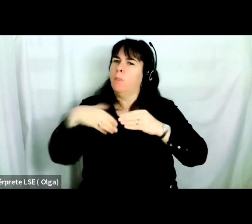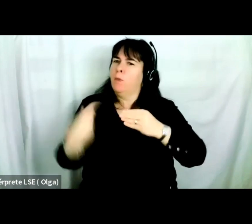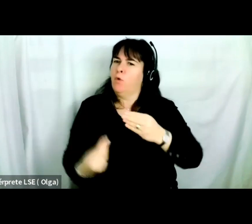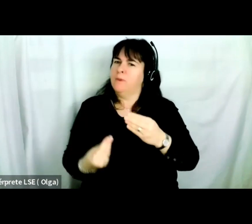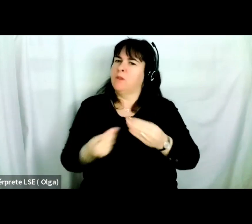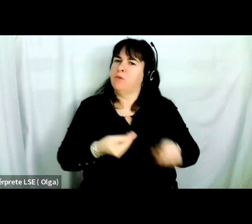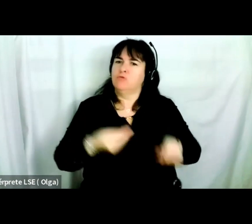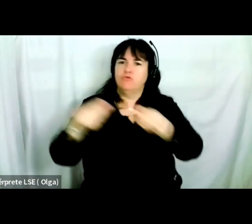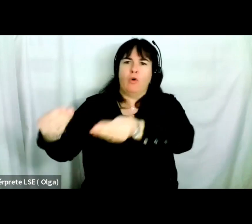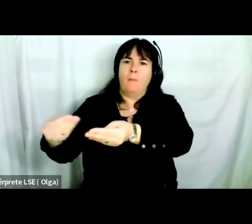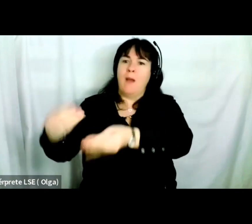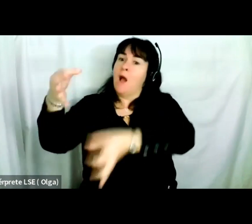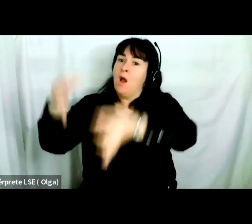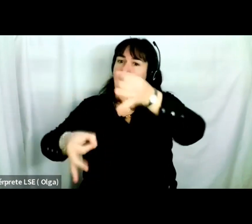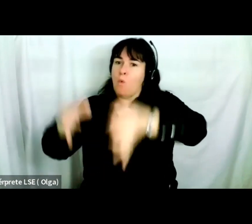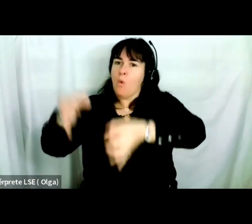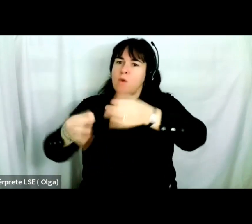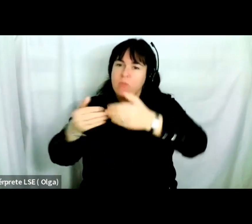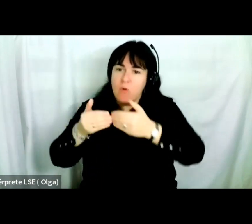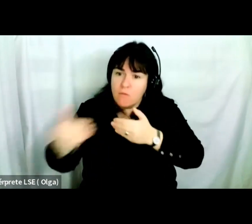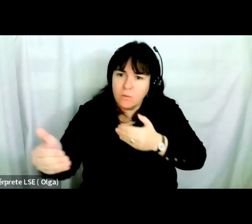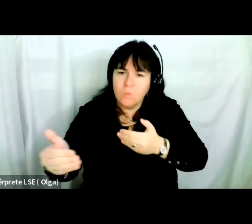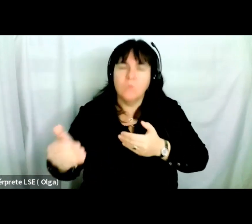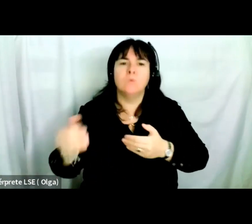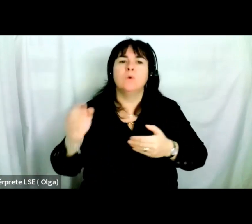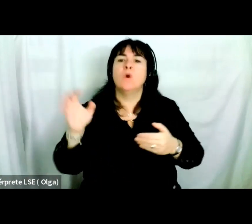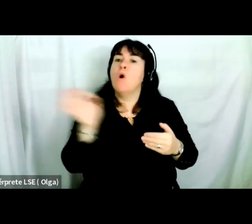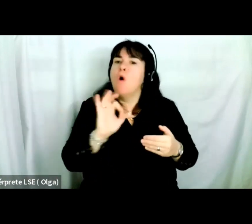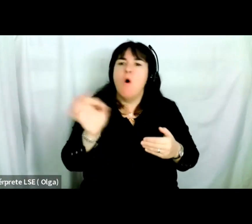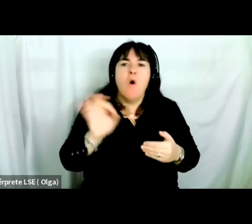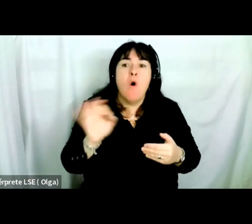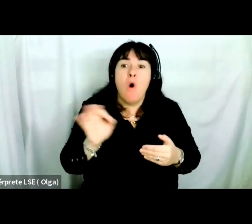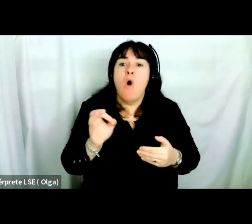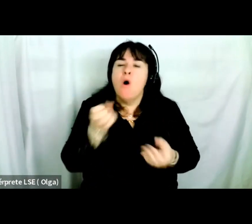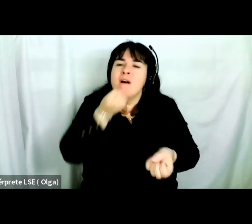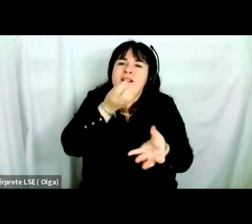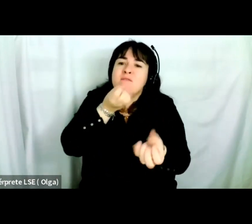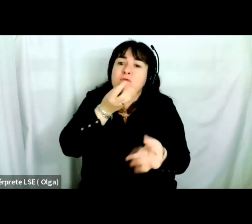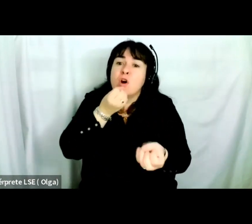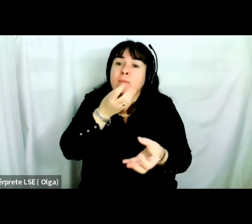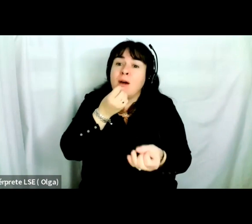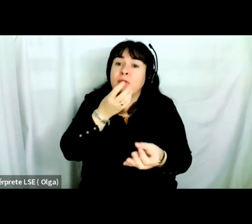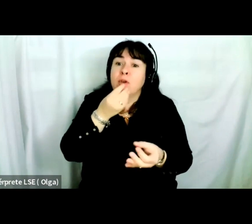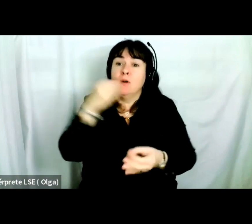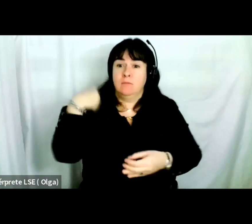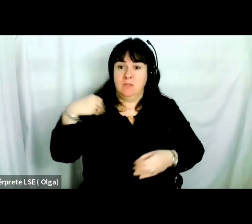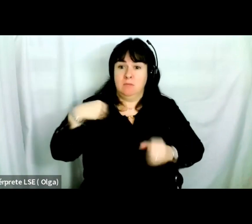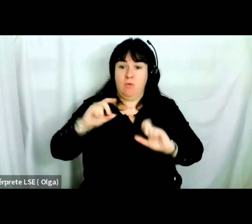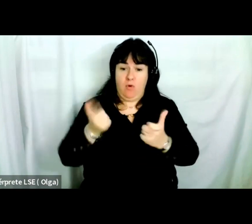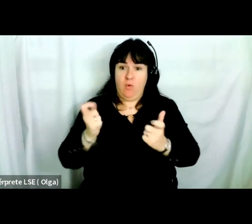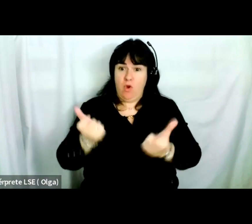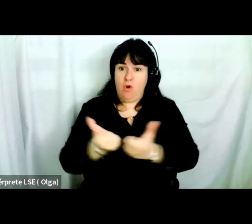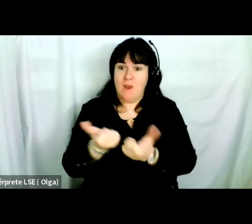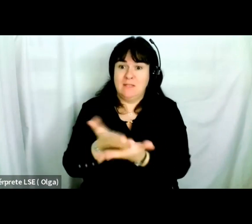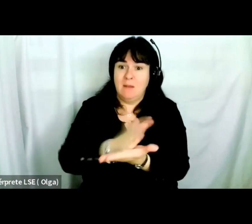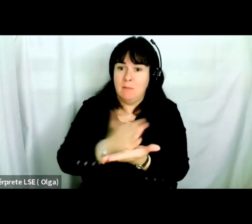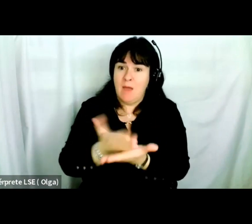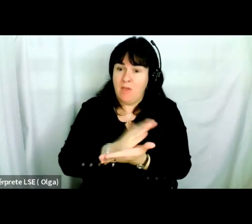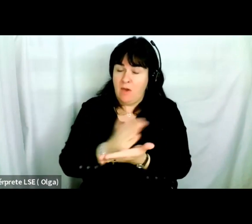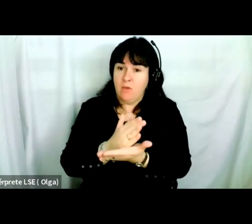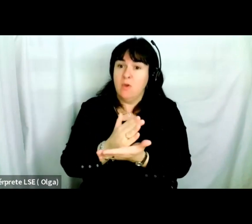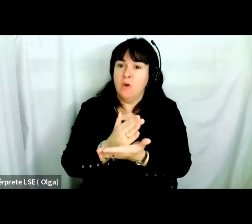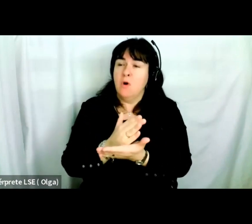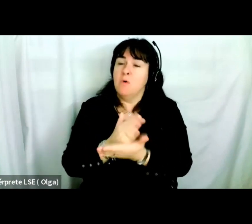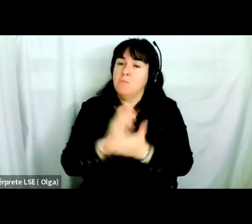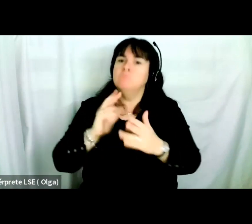en un posible juicio futuro o utilizar esa información que ha salido en las sesiones, si no, no se puede.